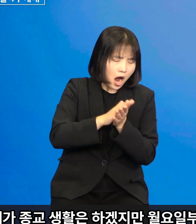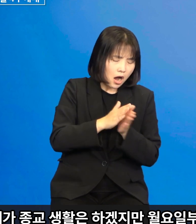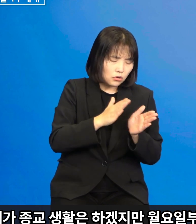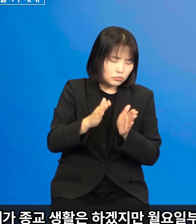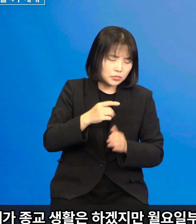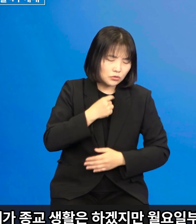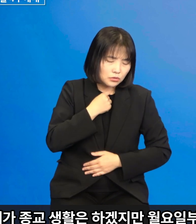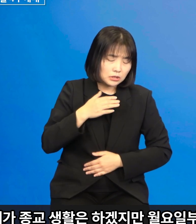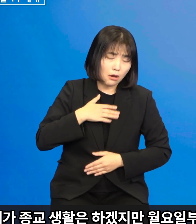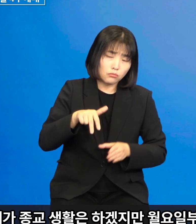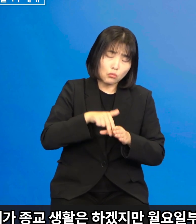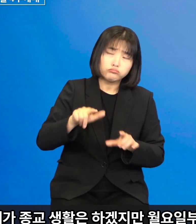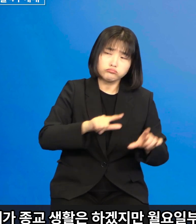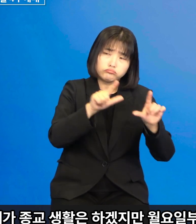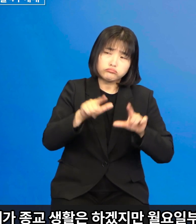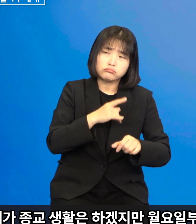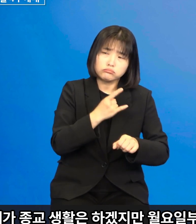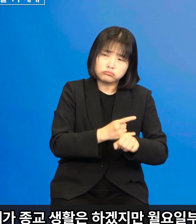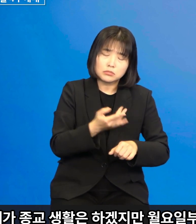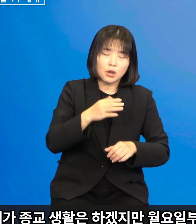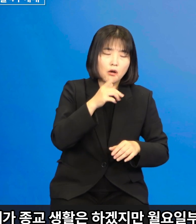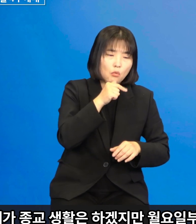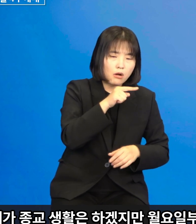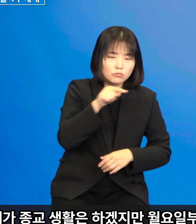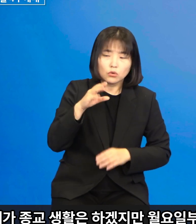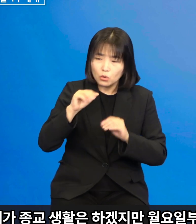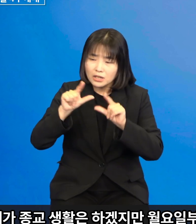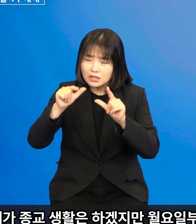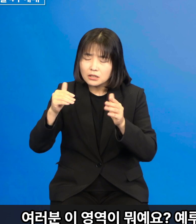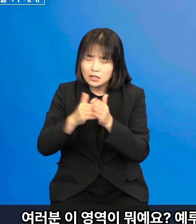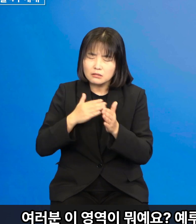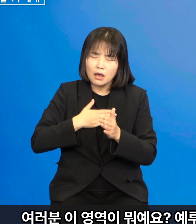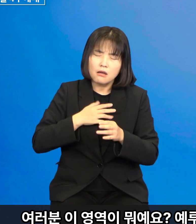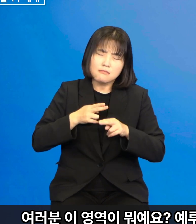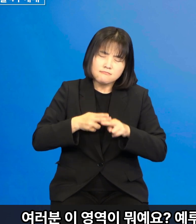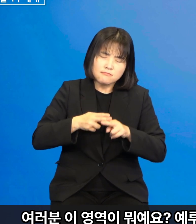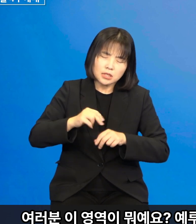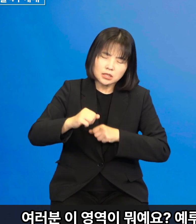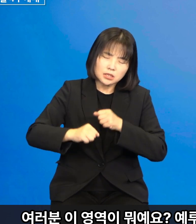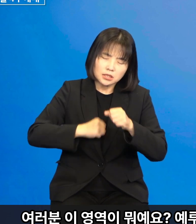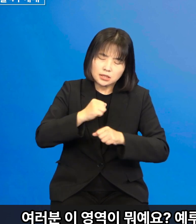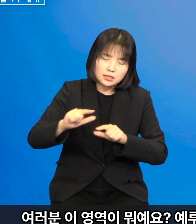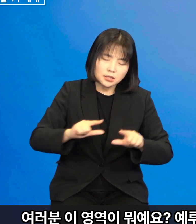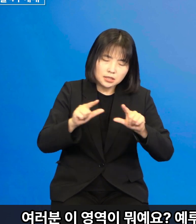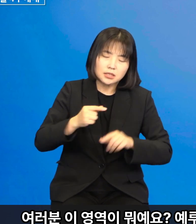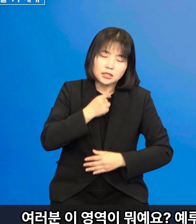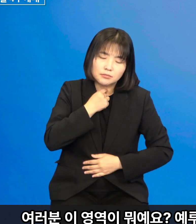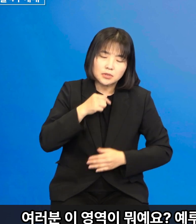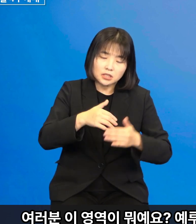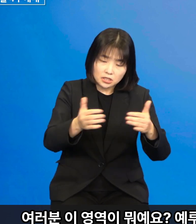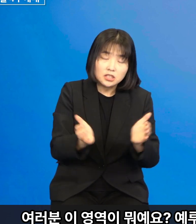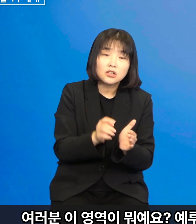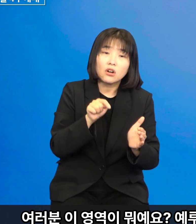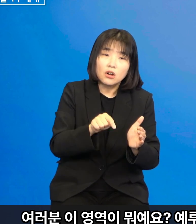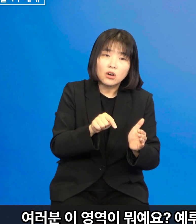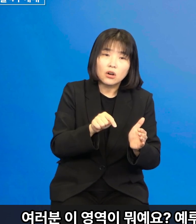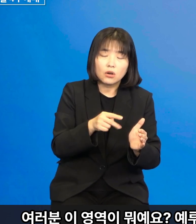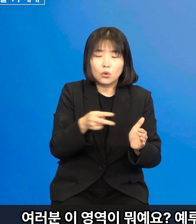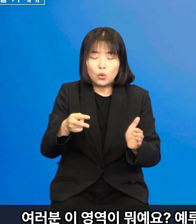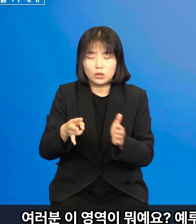내가 종교 생활은 하겠지만 월요일부터 토요일까지는 내가 내 마음대로 살겠다. 여러분, 이 영역이 뭐예요? 예루살렘이라고